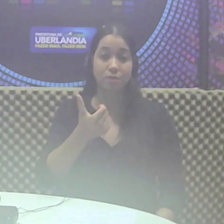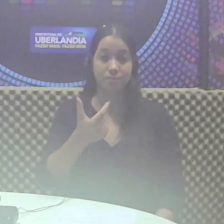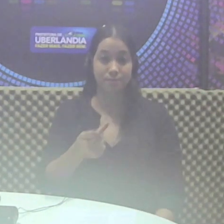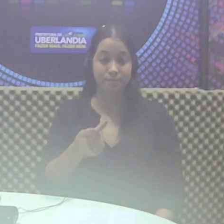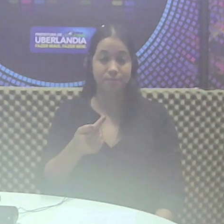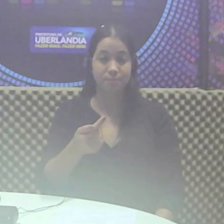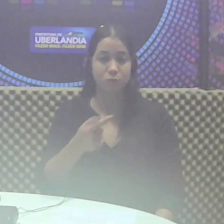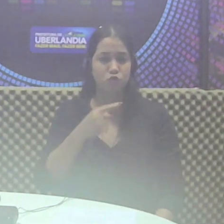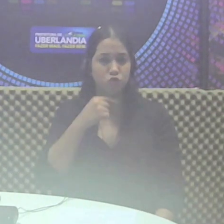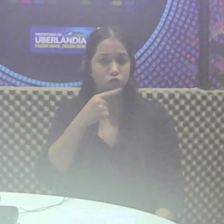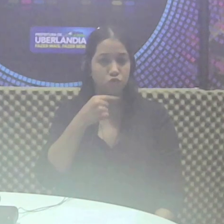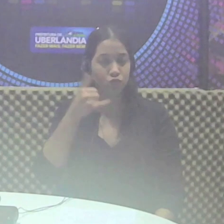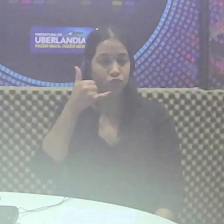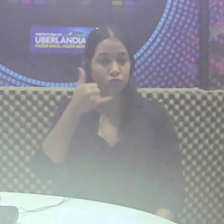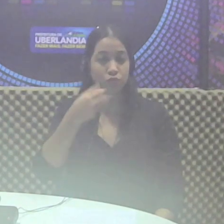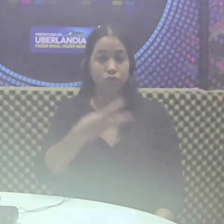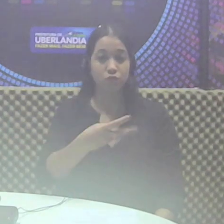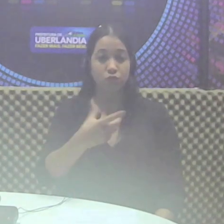Para dúvidas, ligue